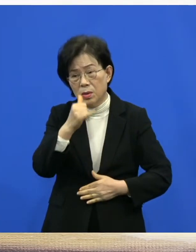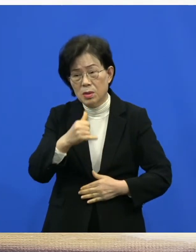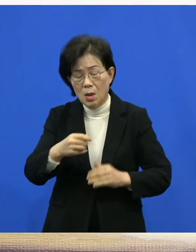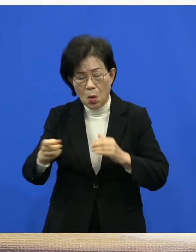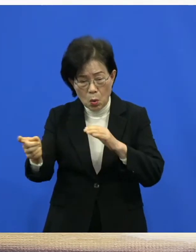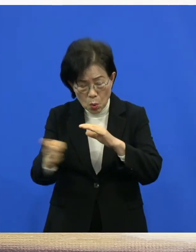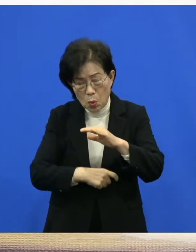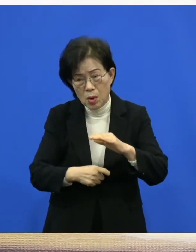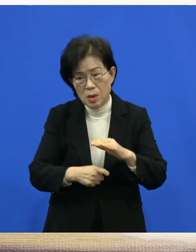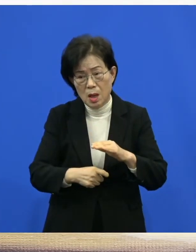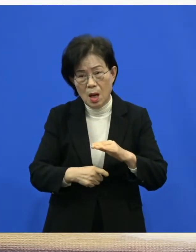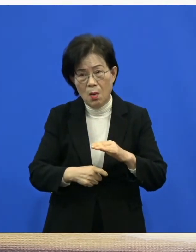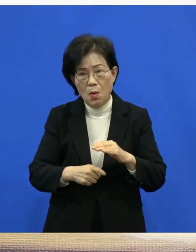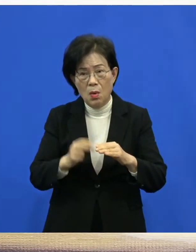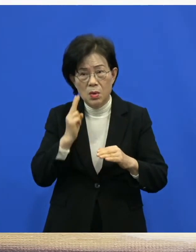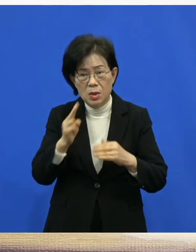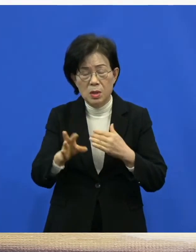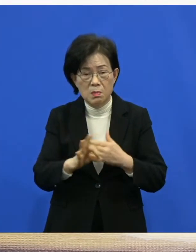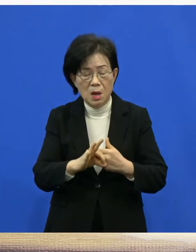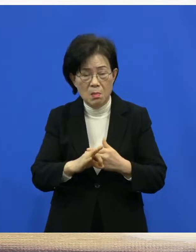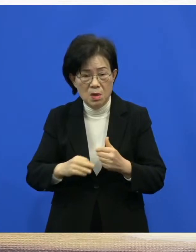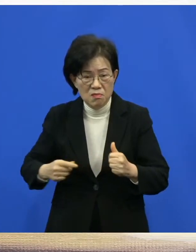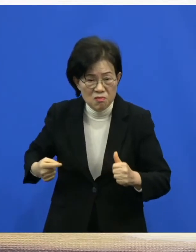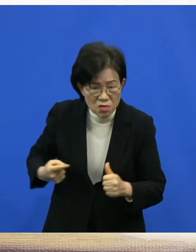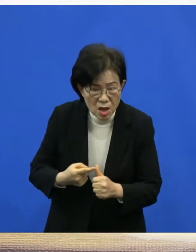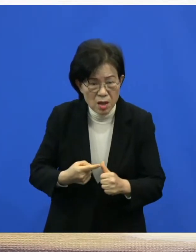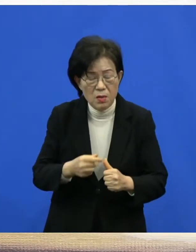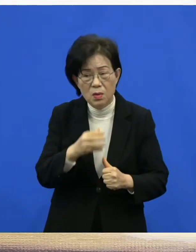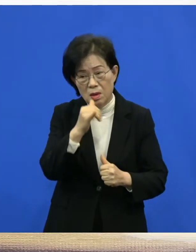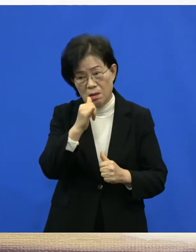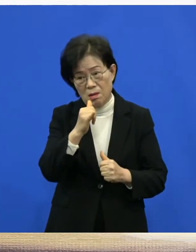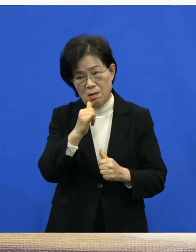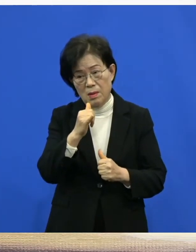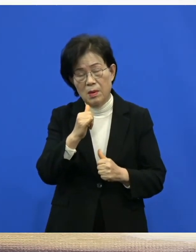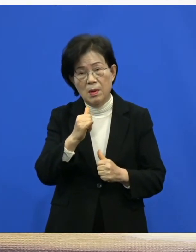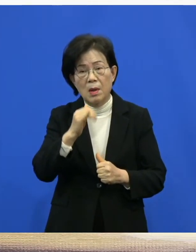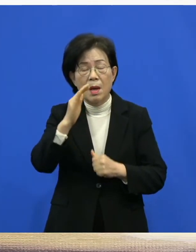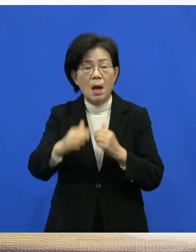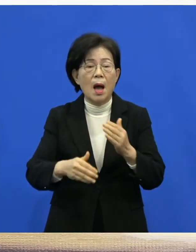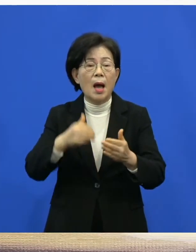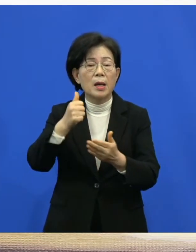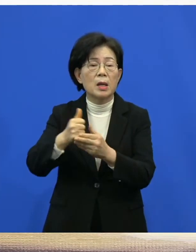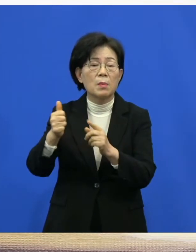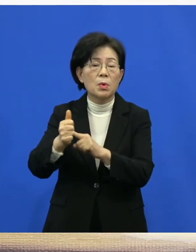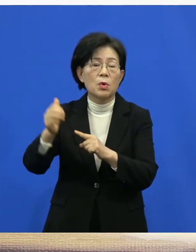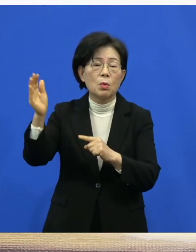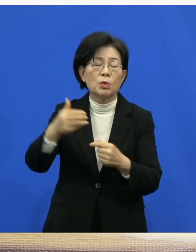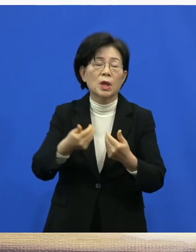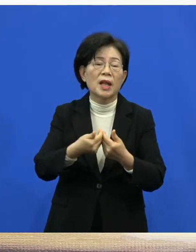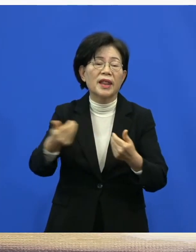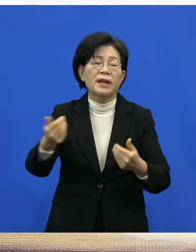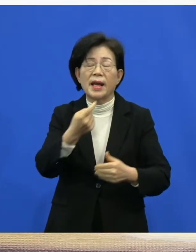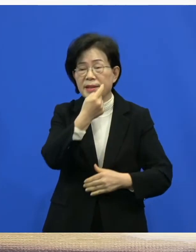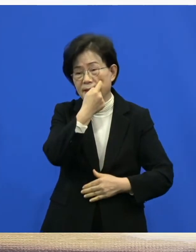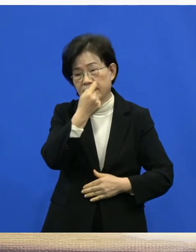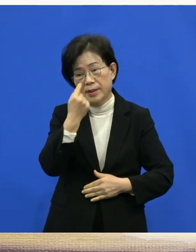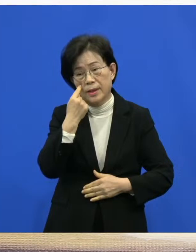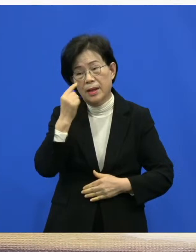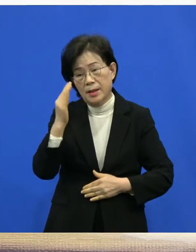도둑질하고 심하면 막 남을 죽이기도 하고. 왜 이렇게 살벌하죠? 하나님으로부터 떠나있기 때문에.